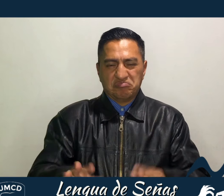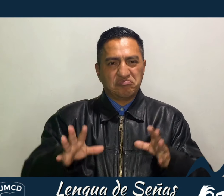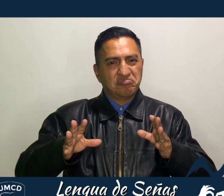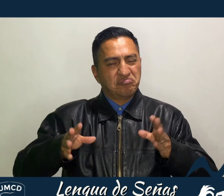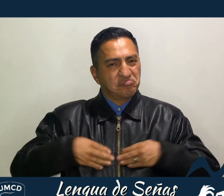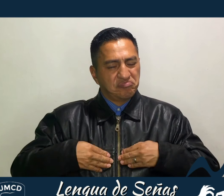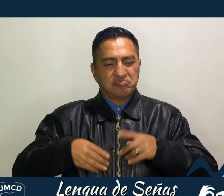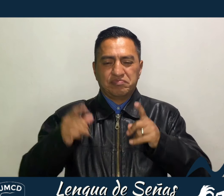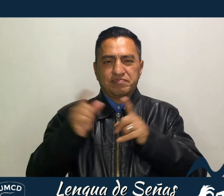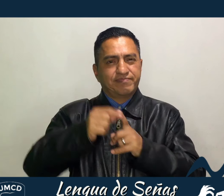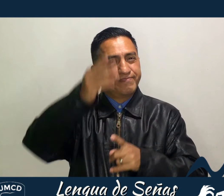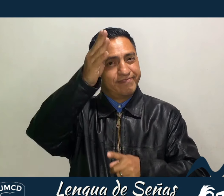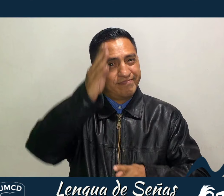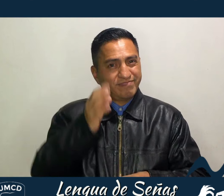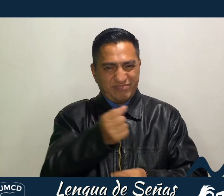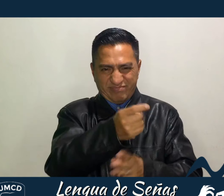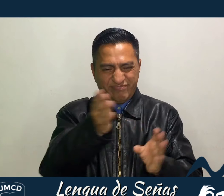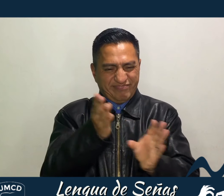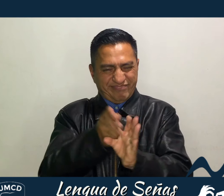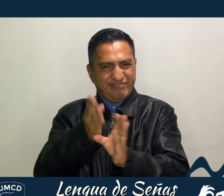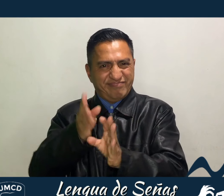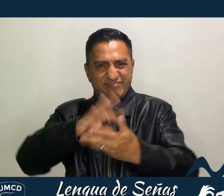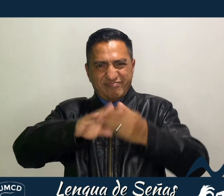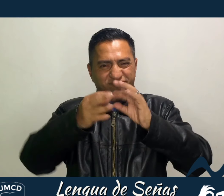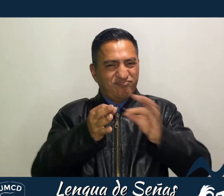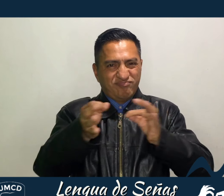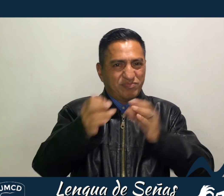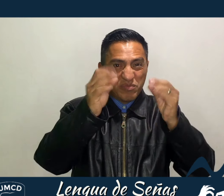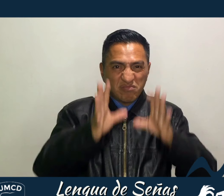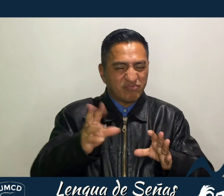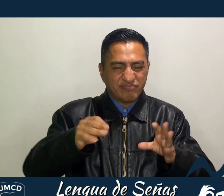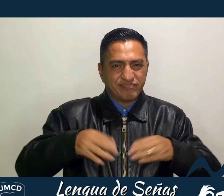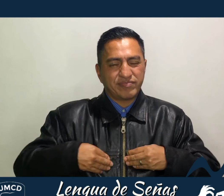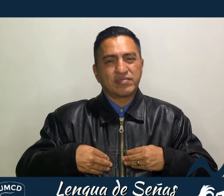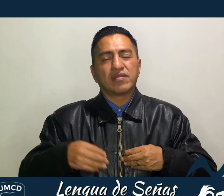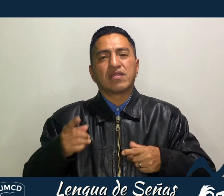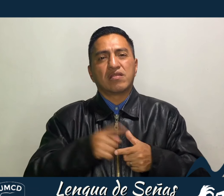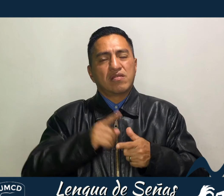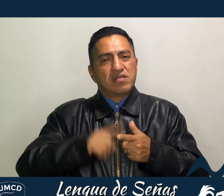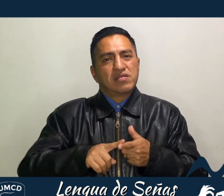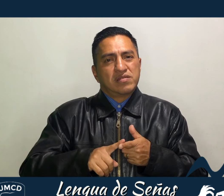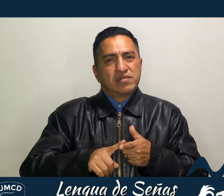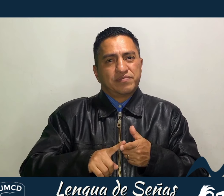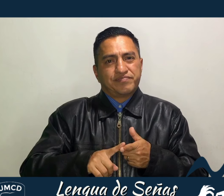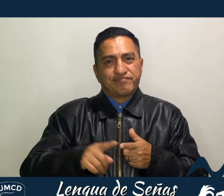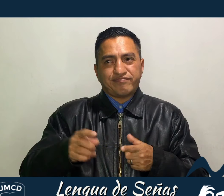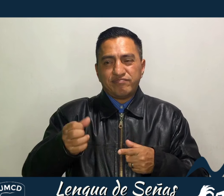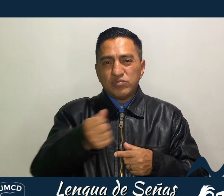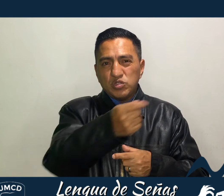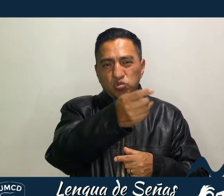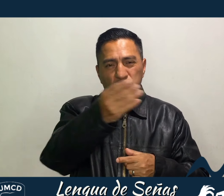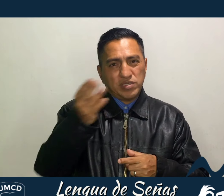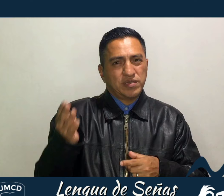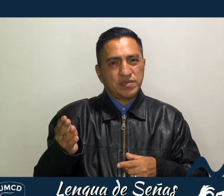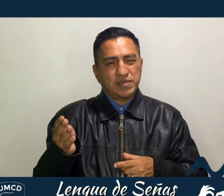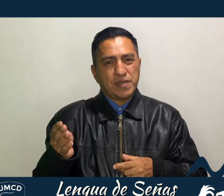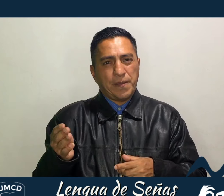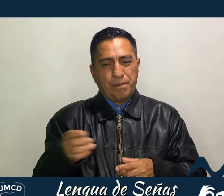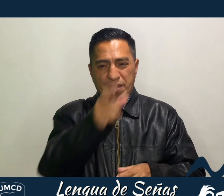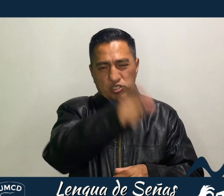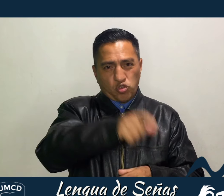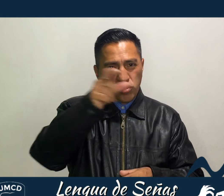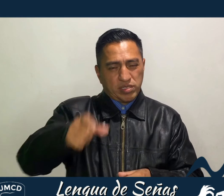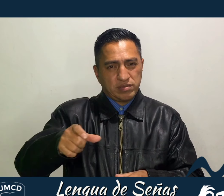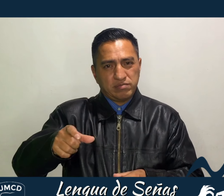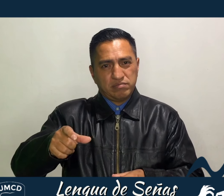Dios nos enseña. Y aunque pareciera que hay muchos puntos de conexión entre la psicología y